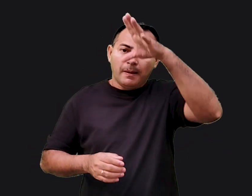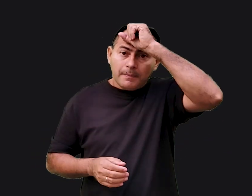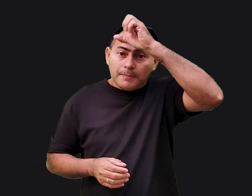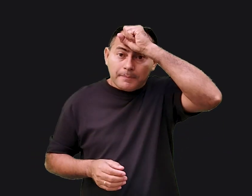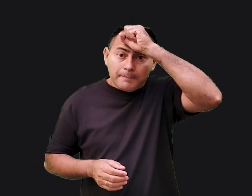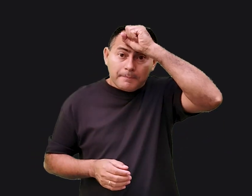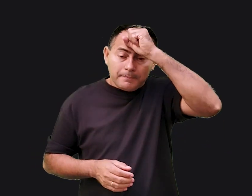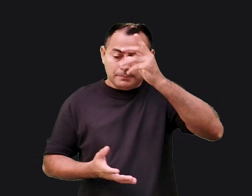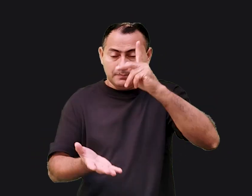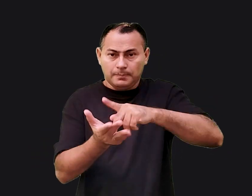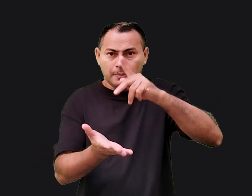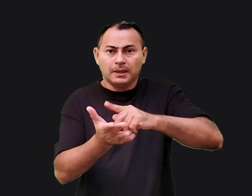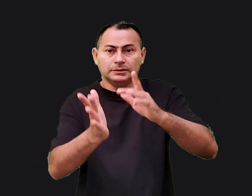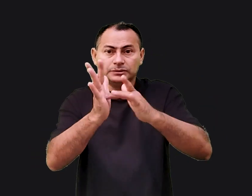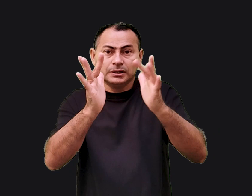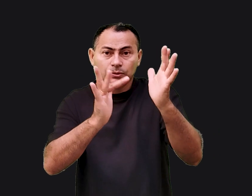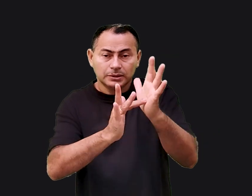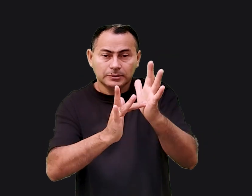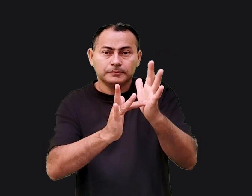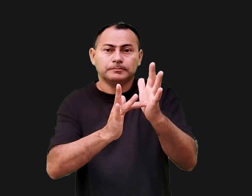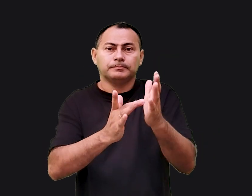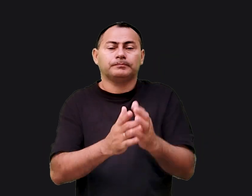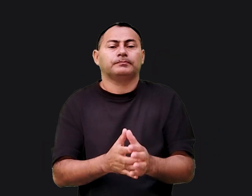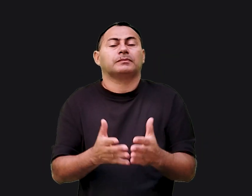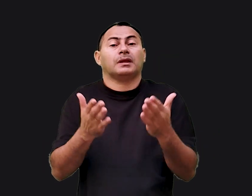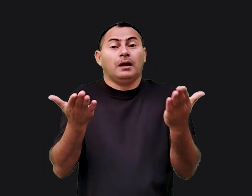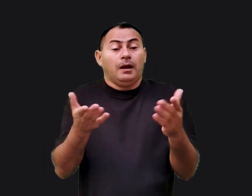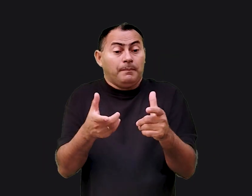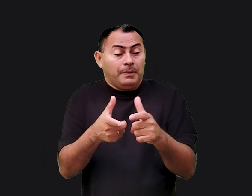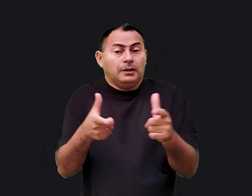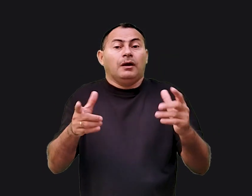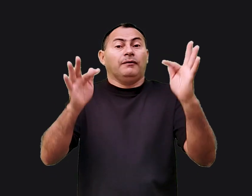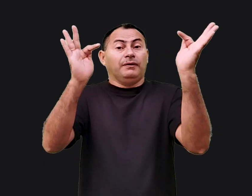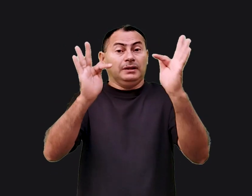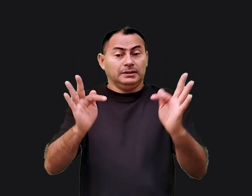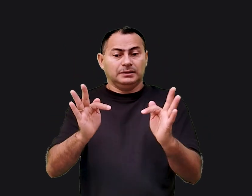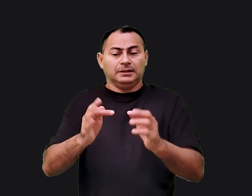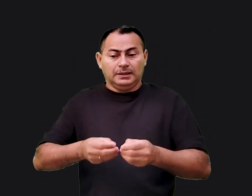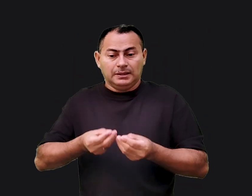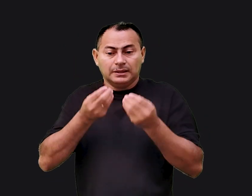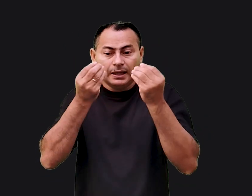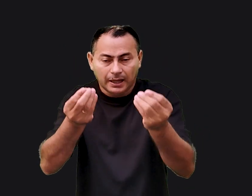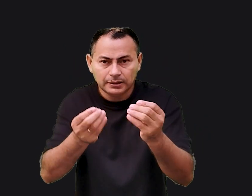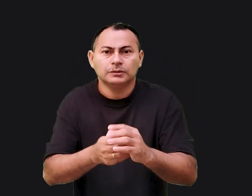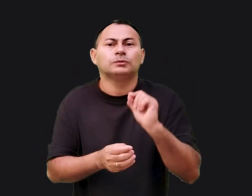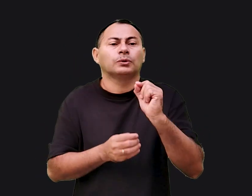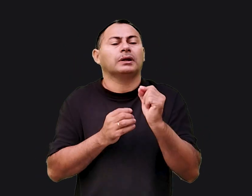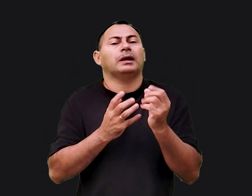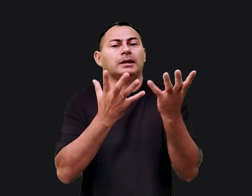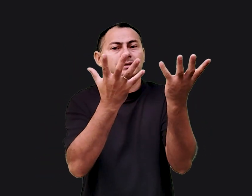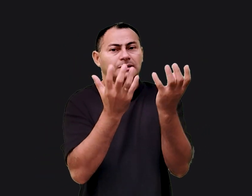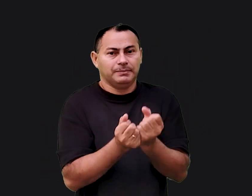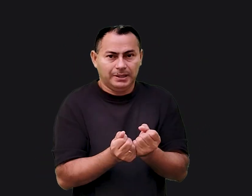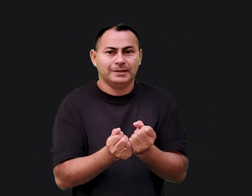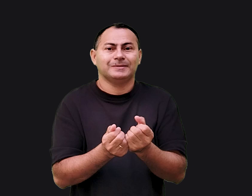aprendessem sobre a verd de Jesus há maior felicidade em dar do que em